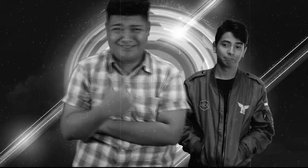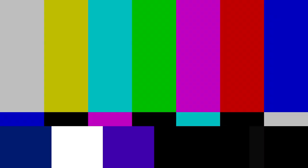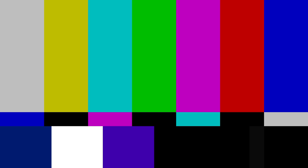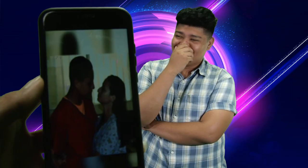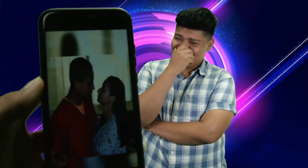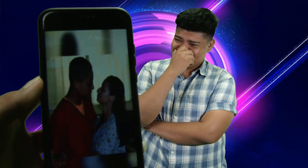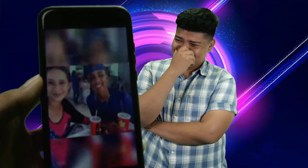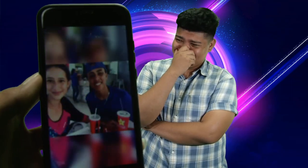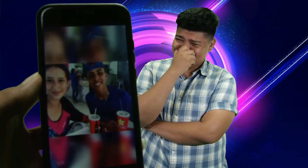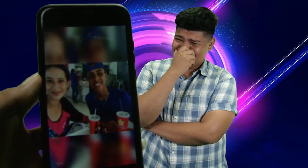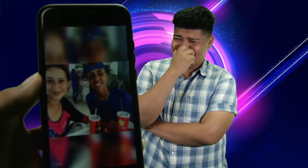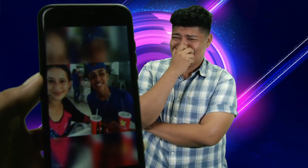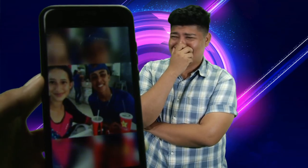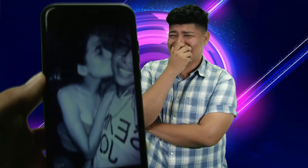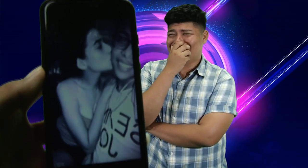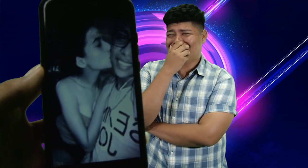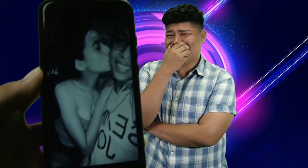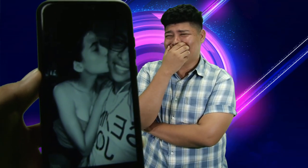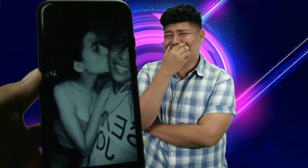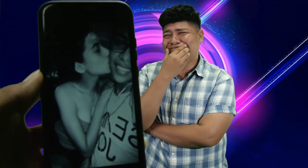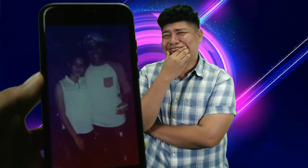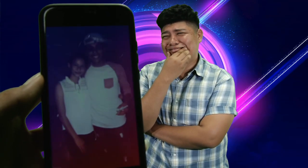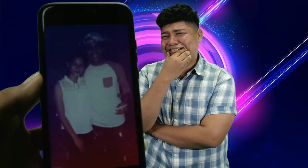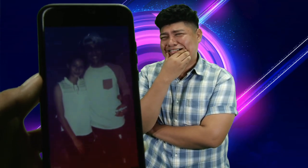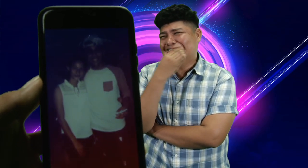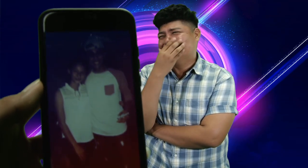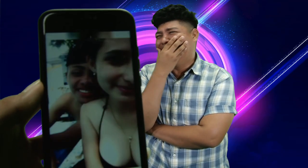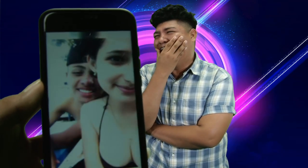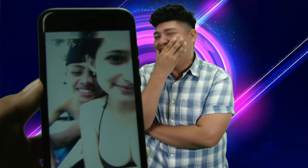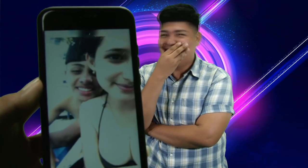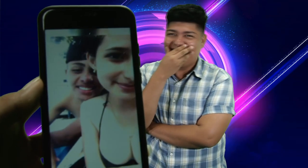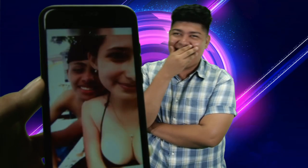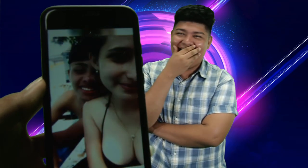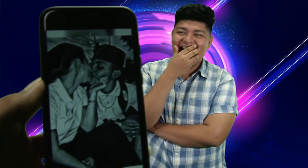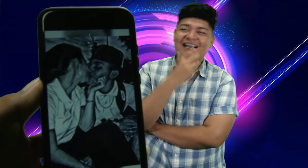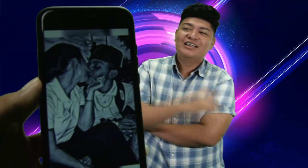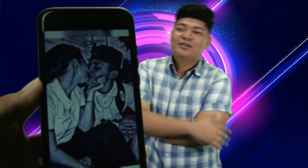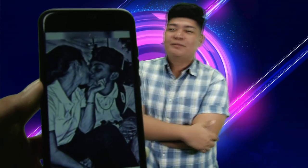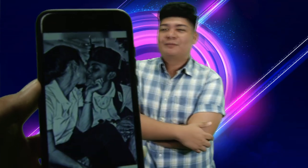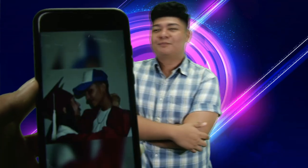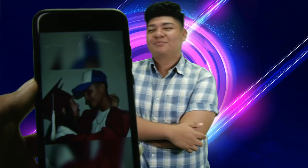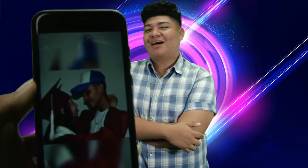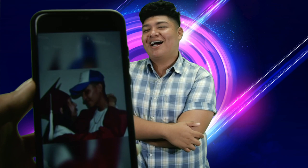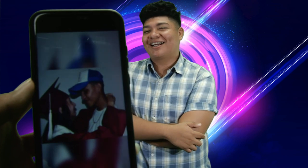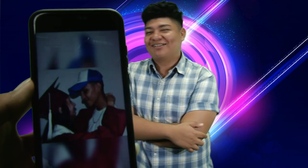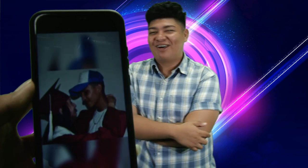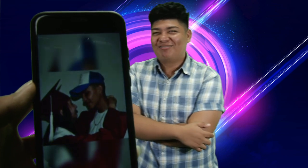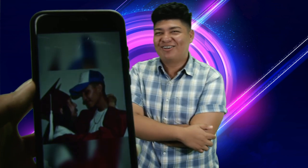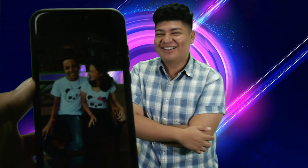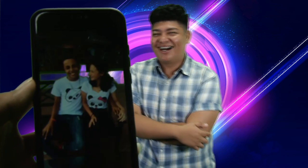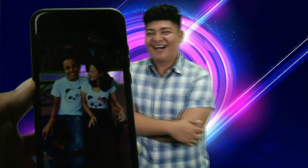sería cómo bien hay que mamar